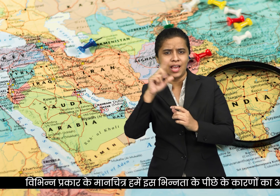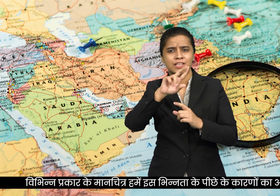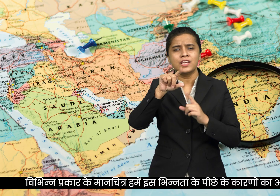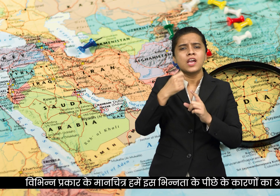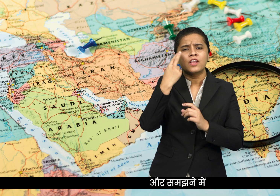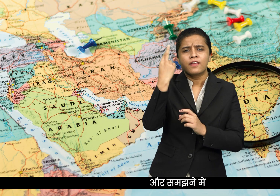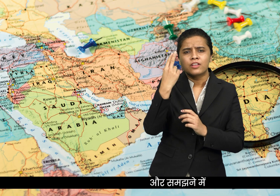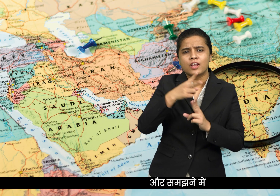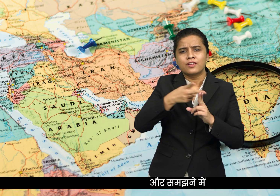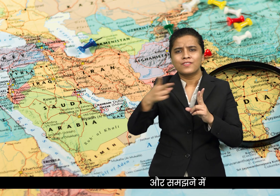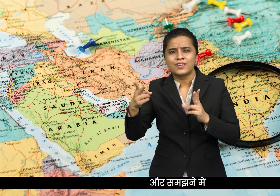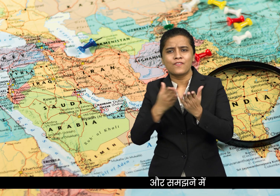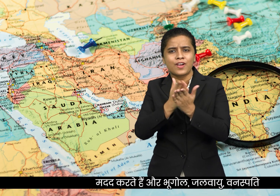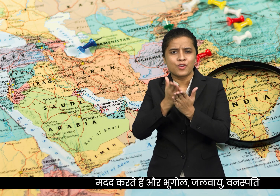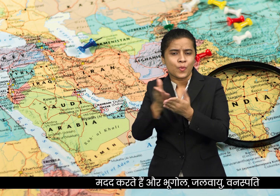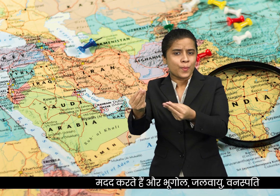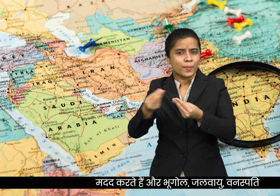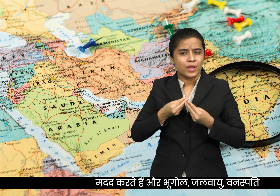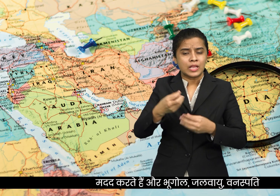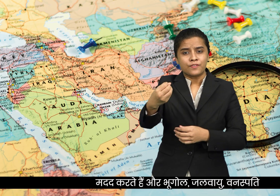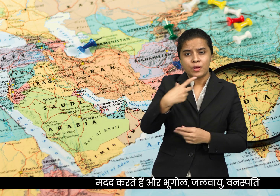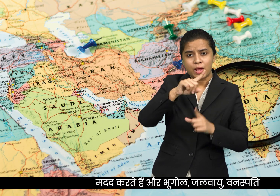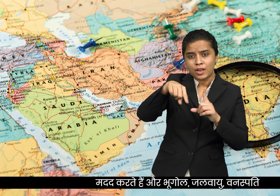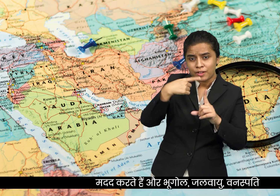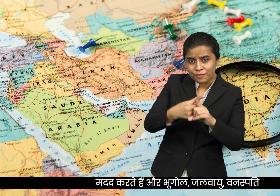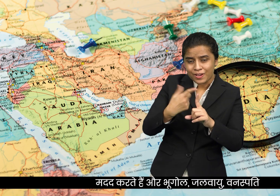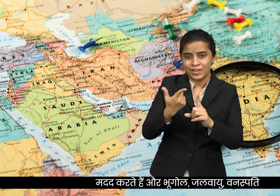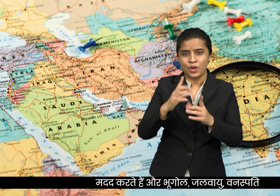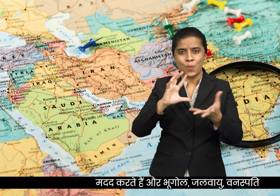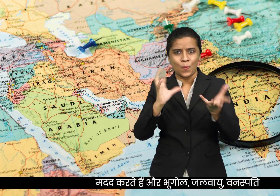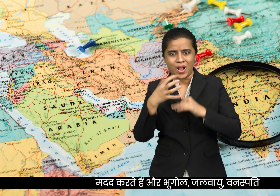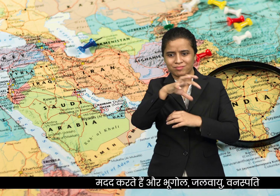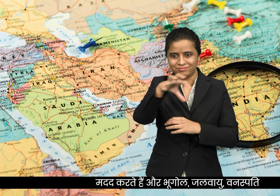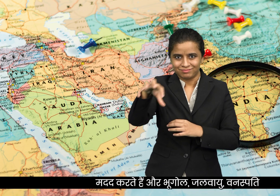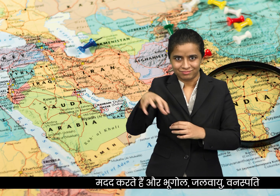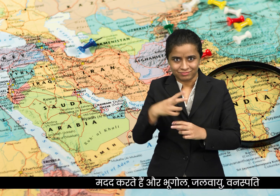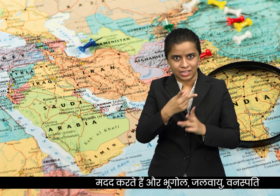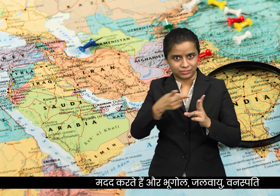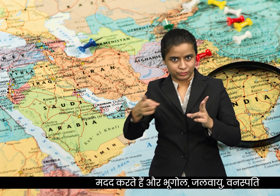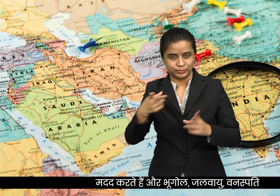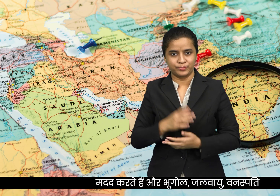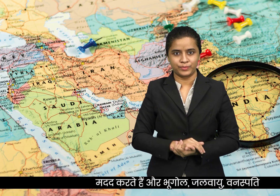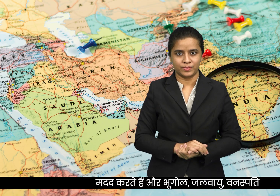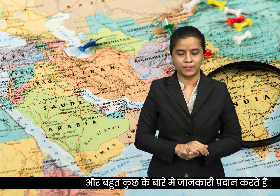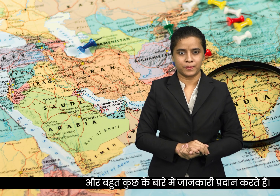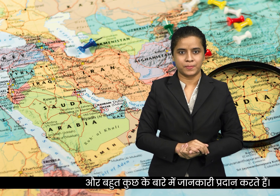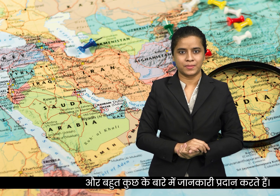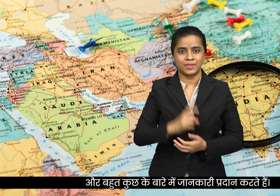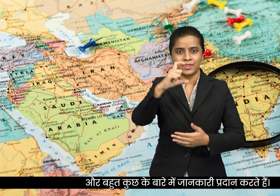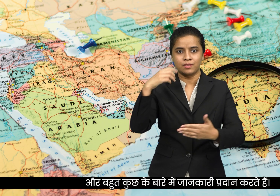करने और समझने में मदद करते हैं और भूगोल, जलवायु, वनस्पति और बहुत कुछ